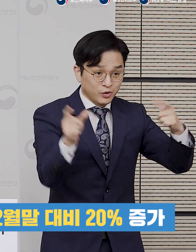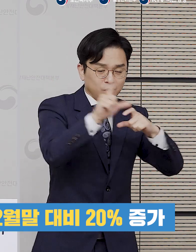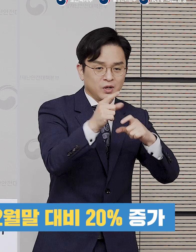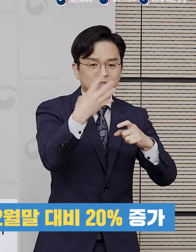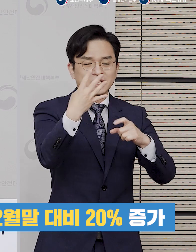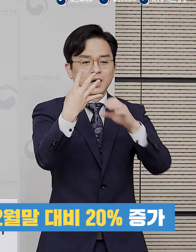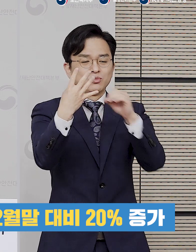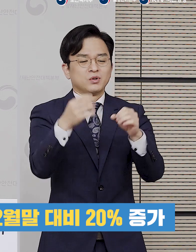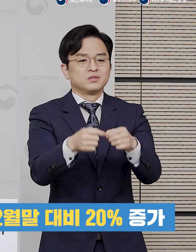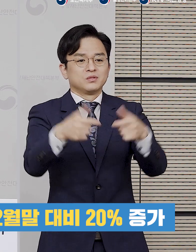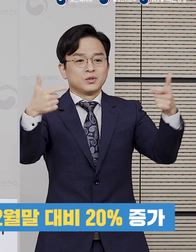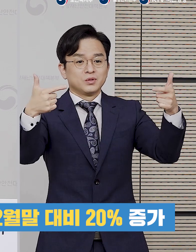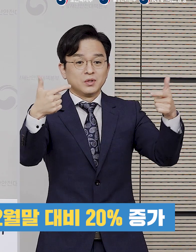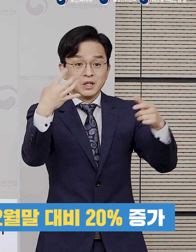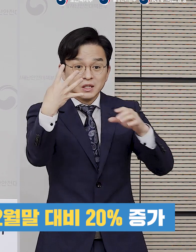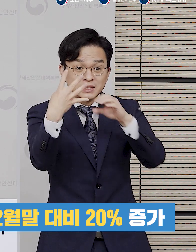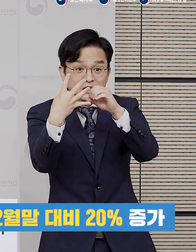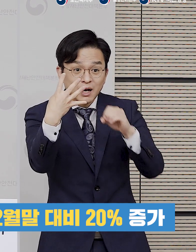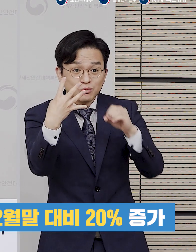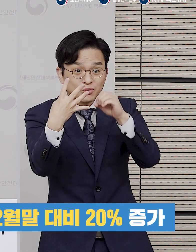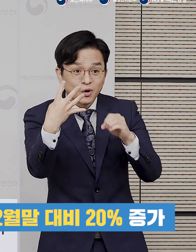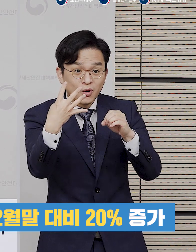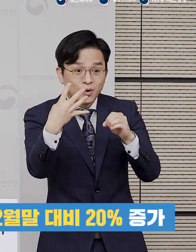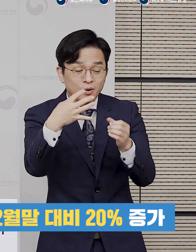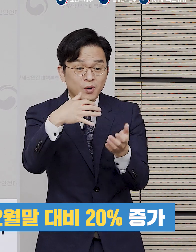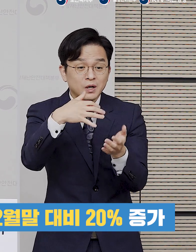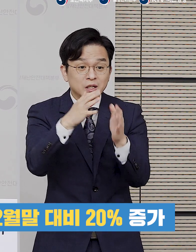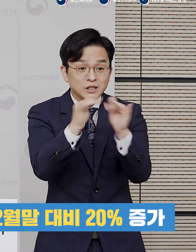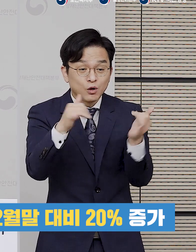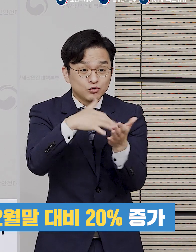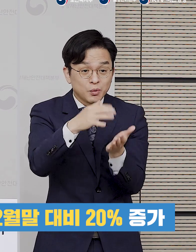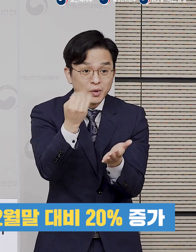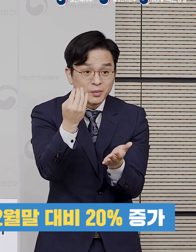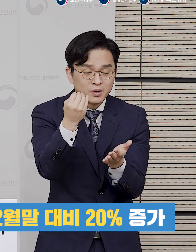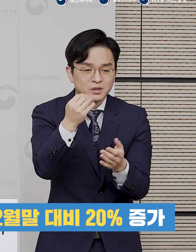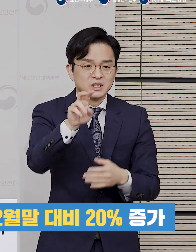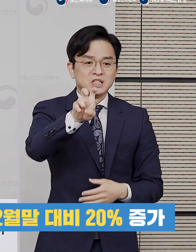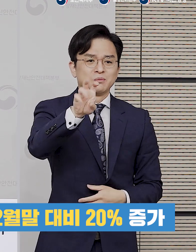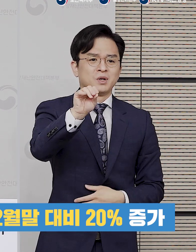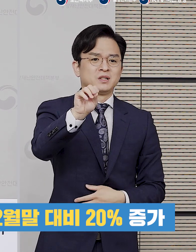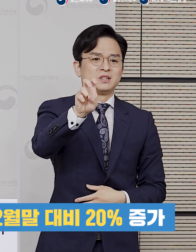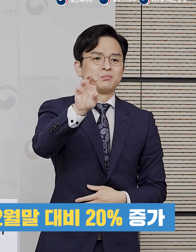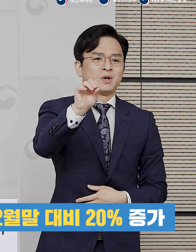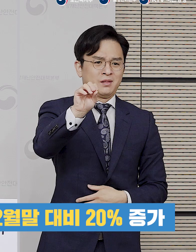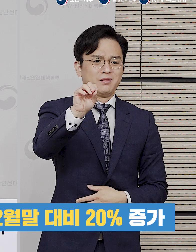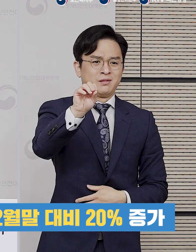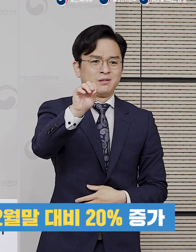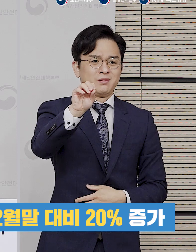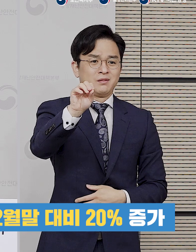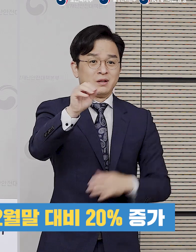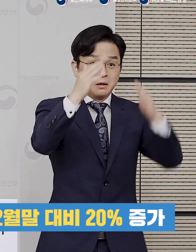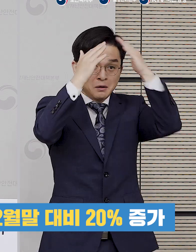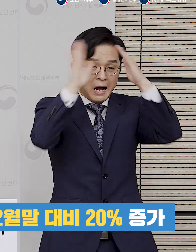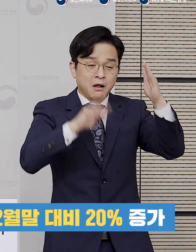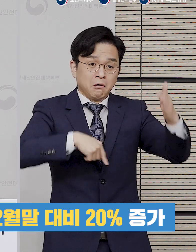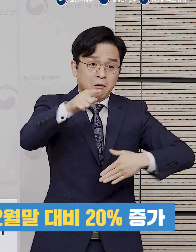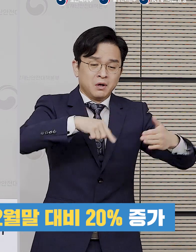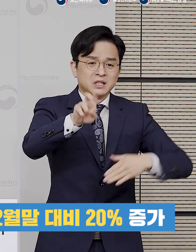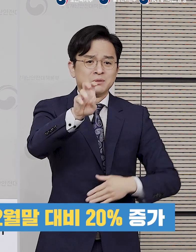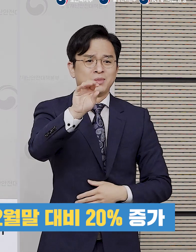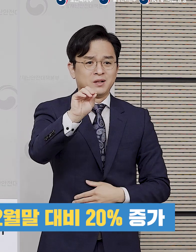다시 4%포인트 정도 증가해서 인원수로 보면 20만 명의